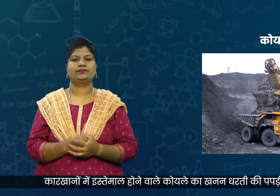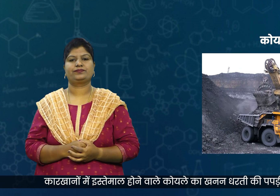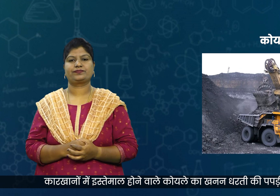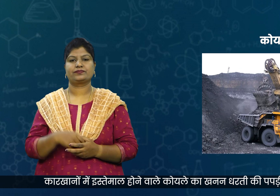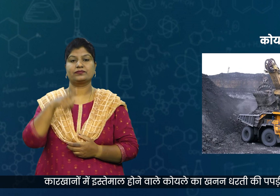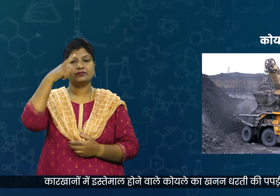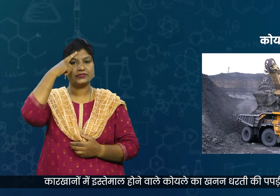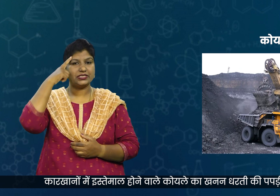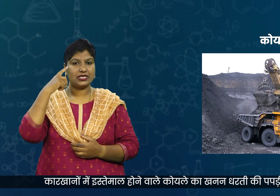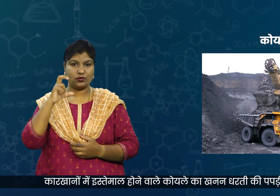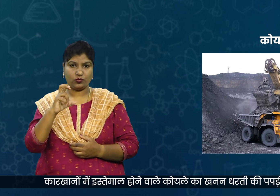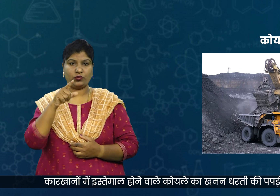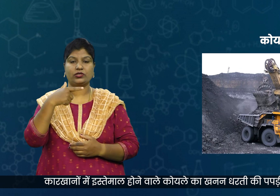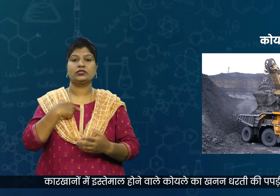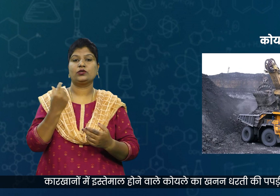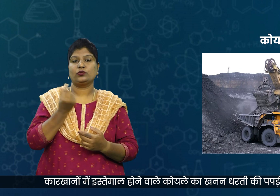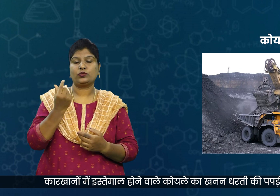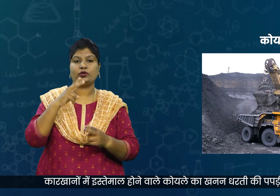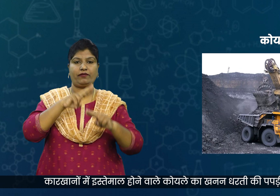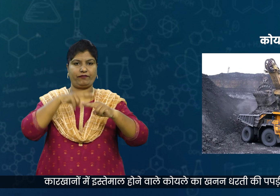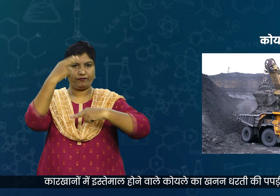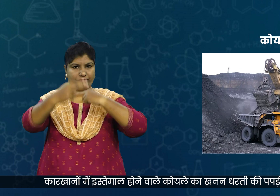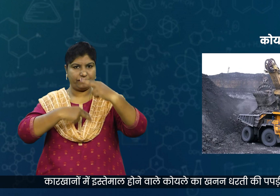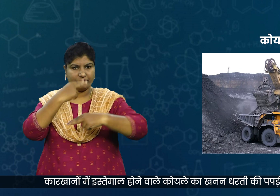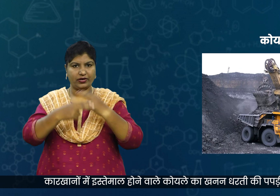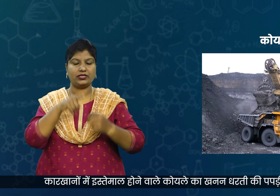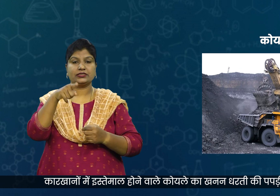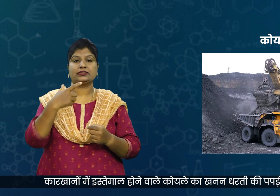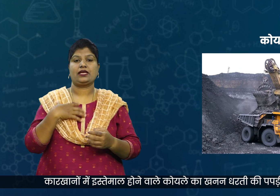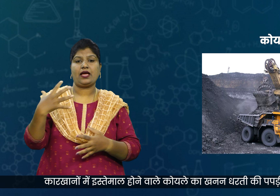कारखानों में इस्तेमाल होने वाले कोयले का खनन धरती की पपड़ी से किया